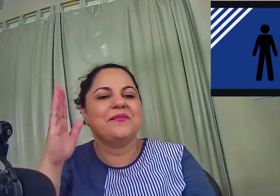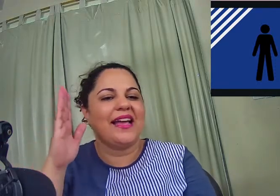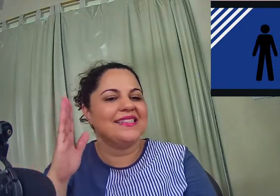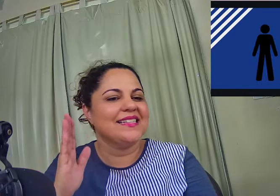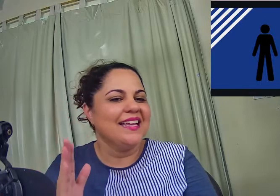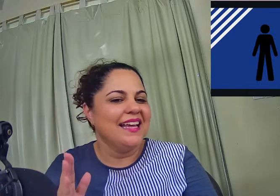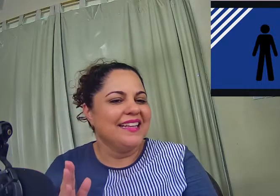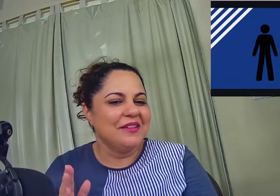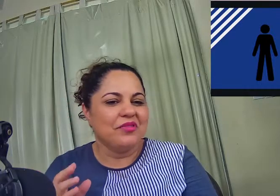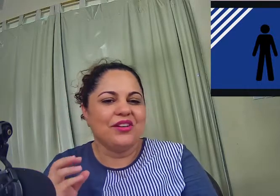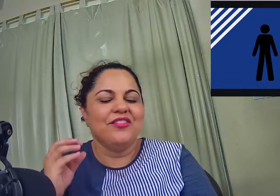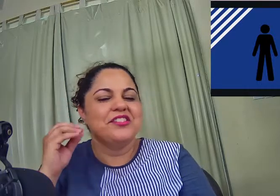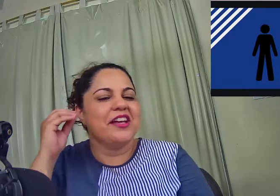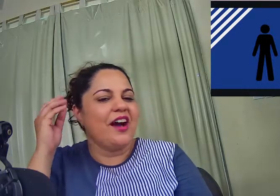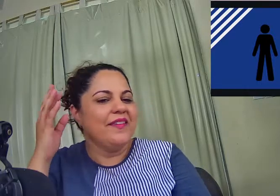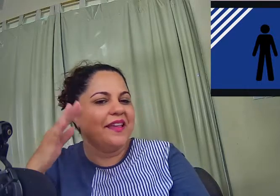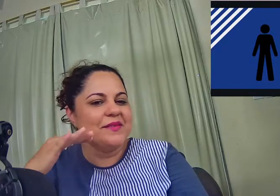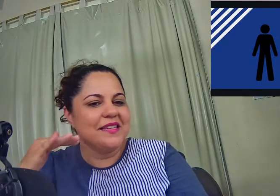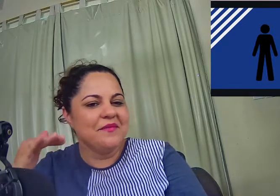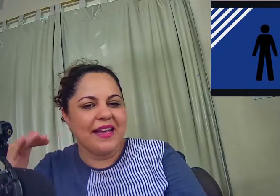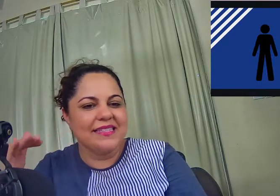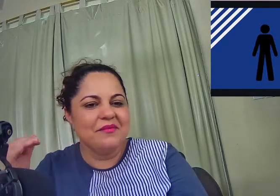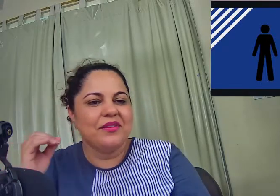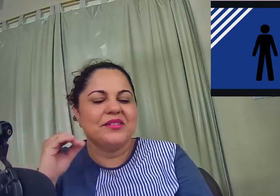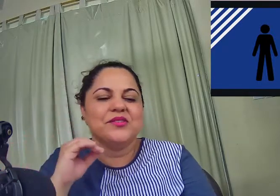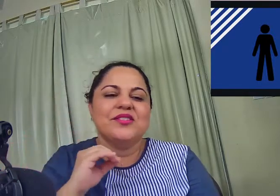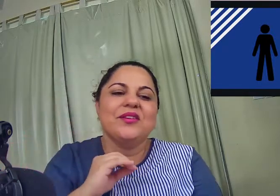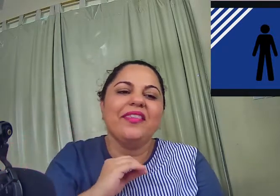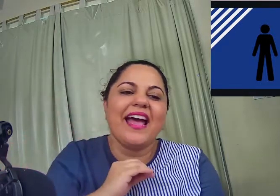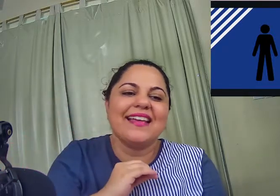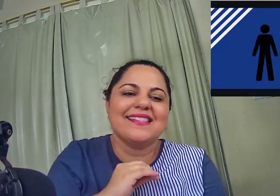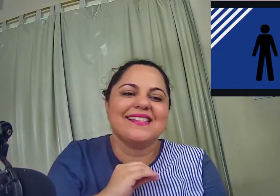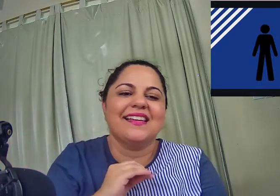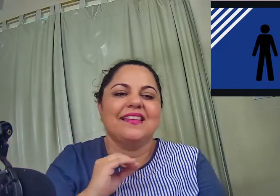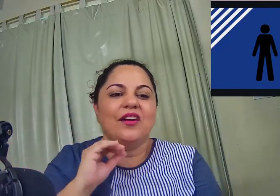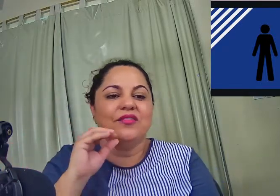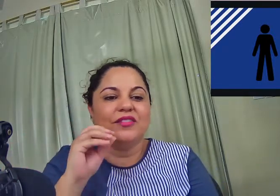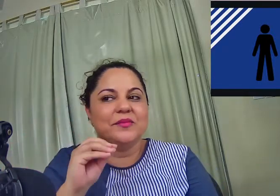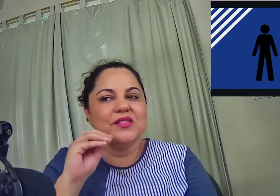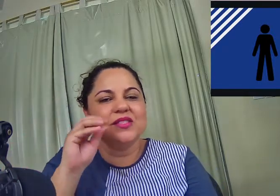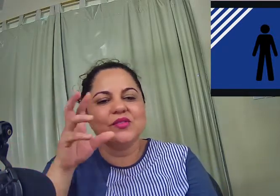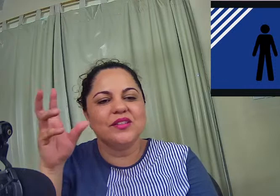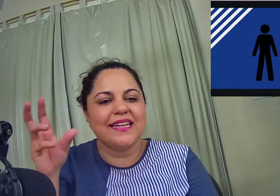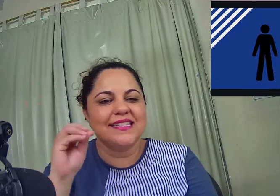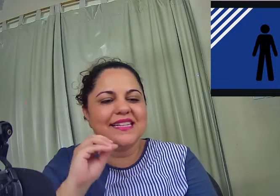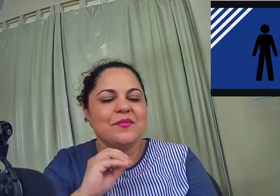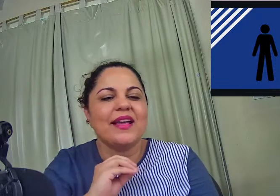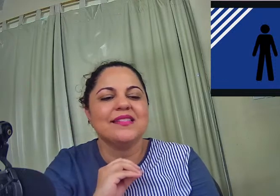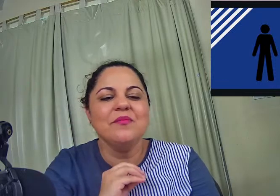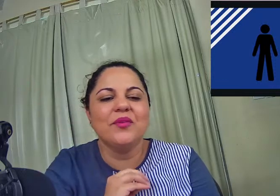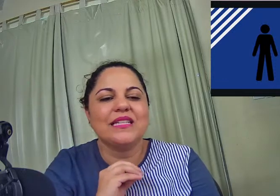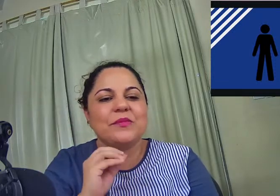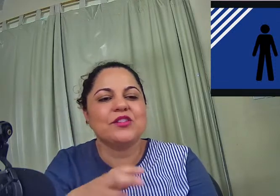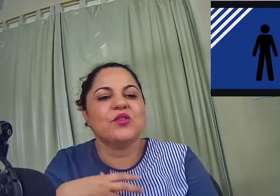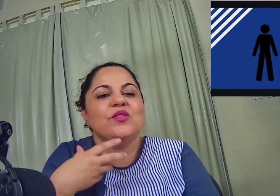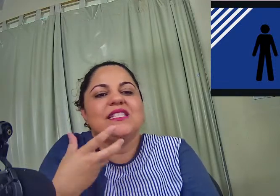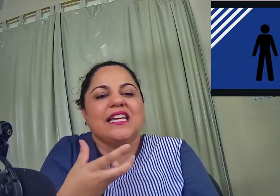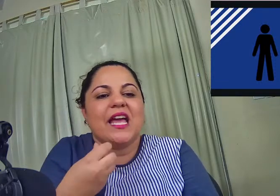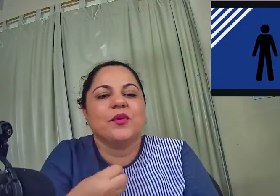animais em plano vertical e temos animais em planos horizontais. Então vamos estudar esses animais depois para a gente conseguir